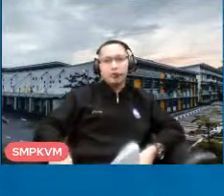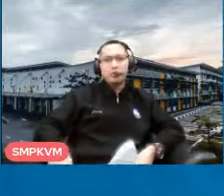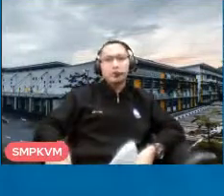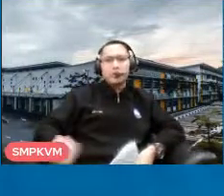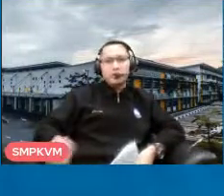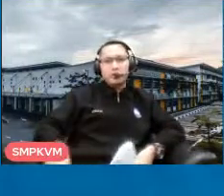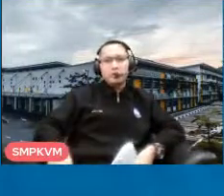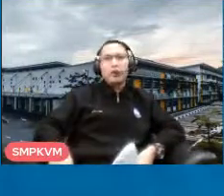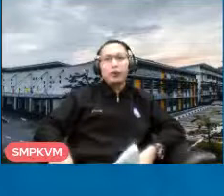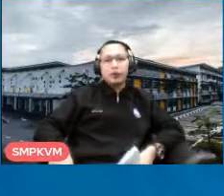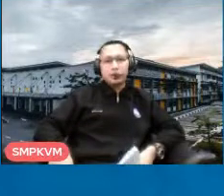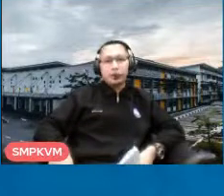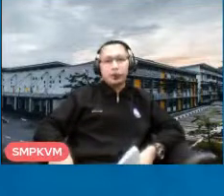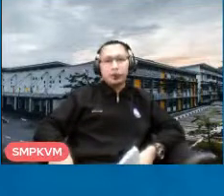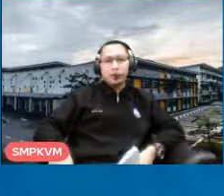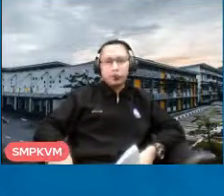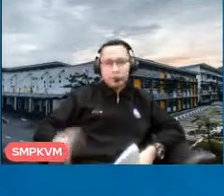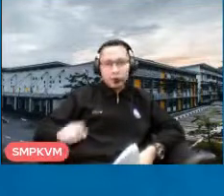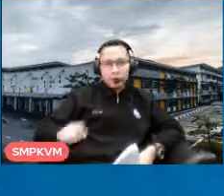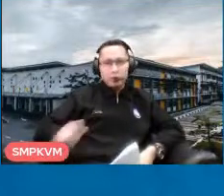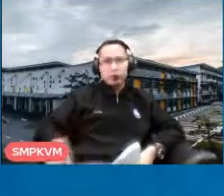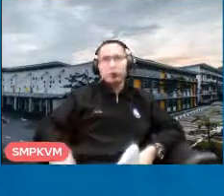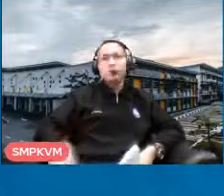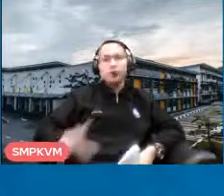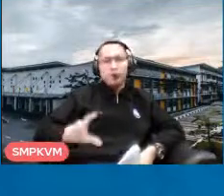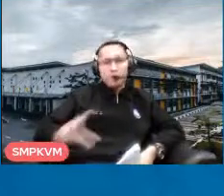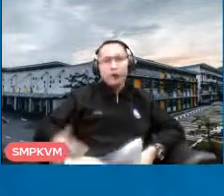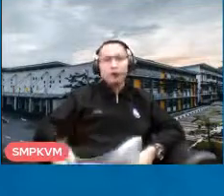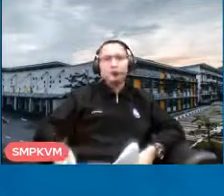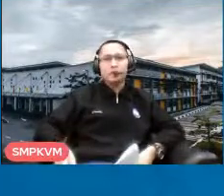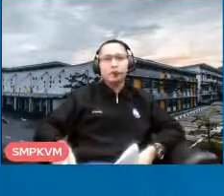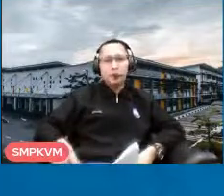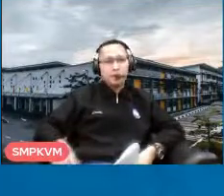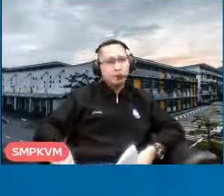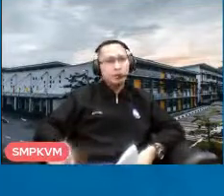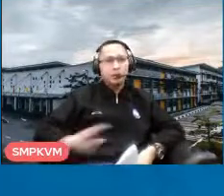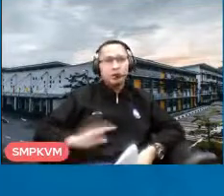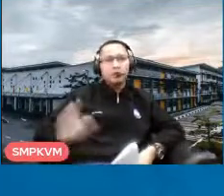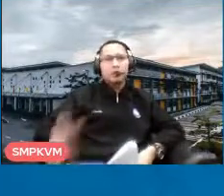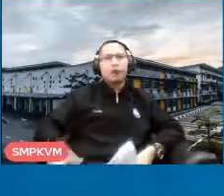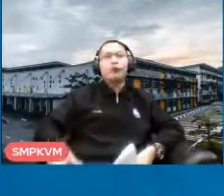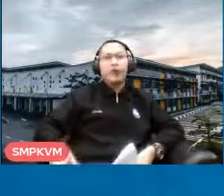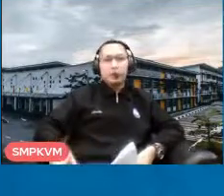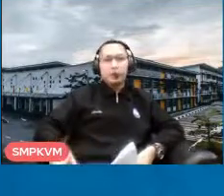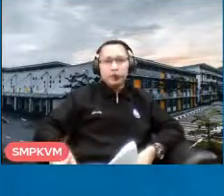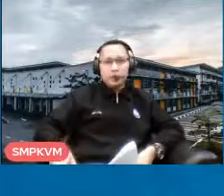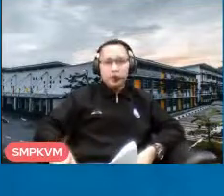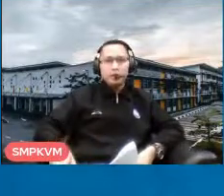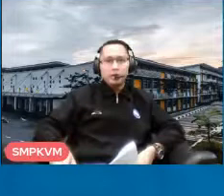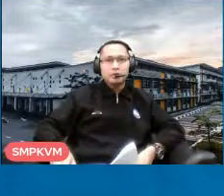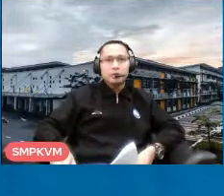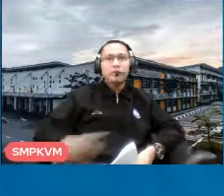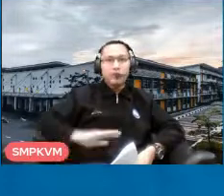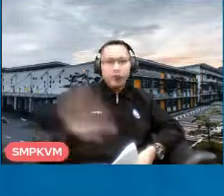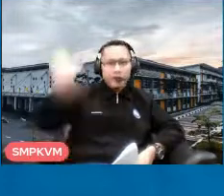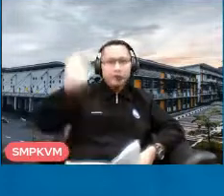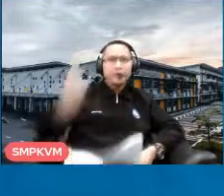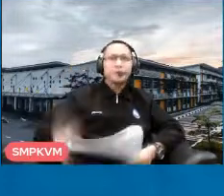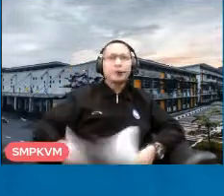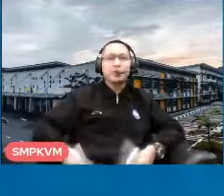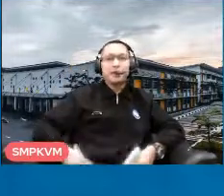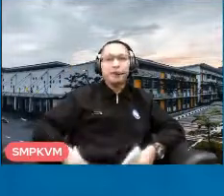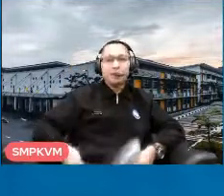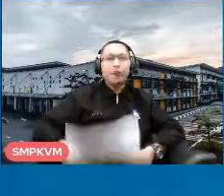dalam ruang kaki luka bawah tuh kalau boleh masuk foto tuh Okelah tuh kalau kalian masuk kamu fiqih roh lu